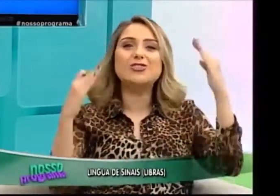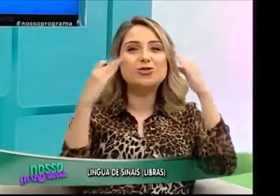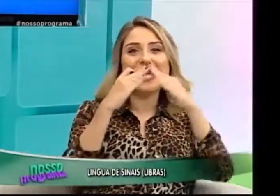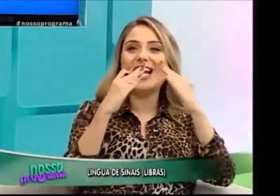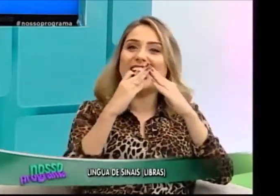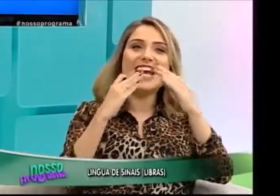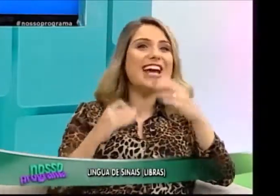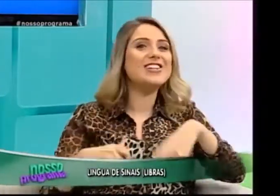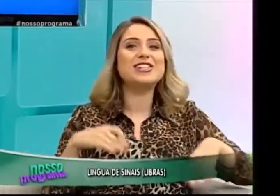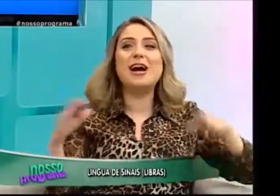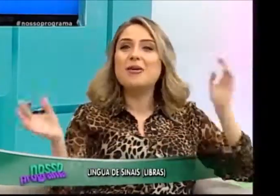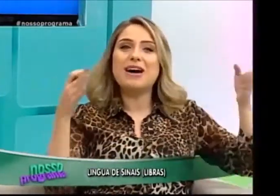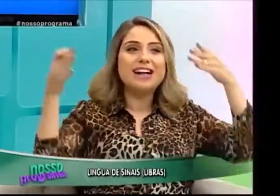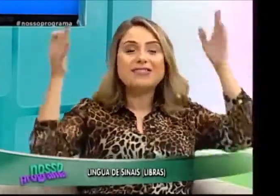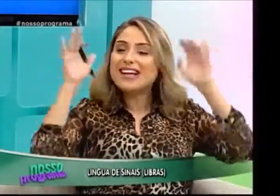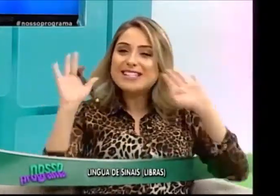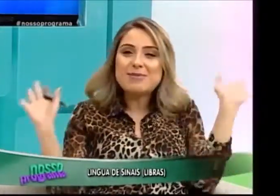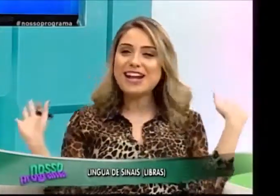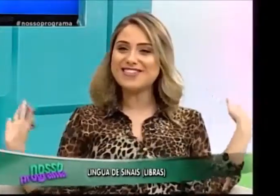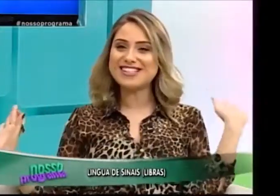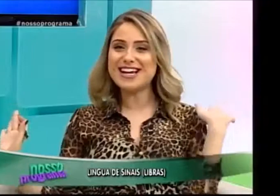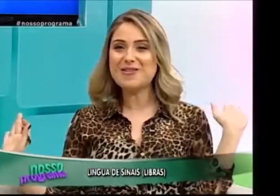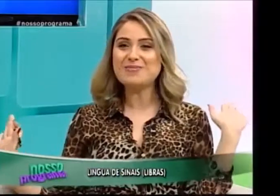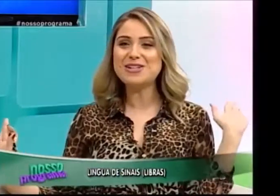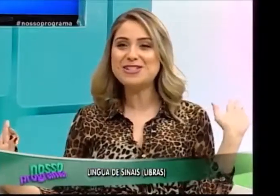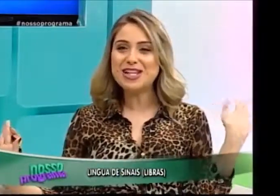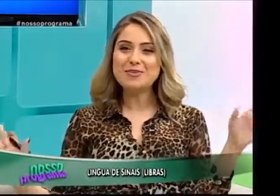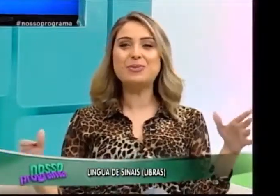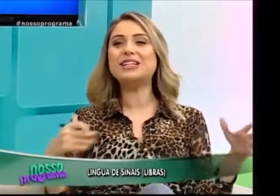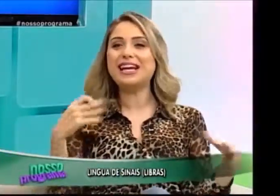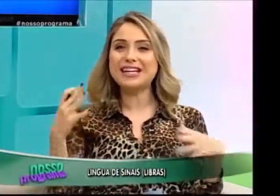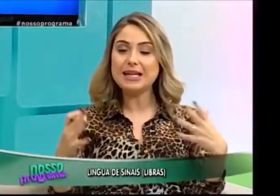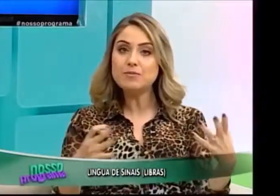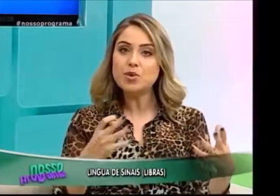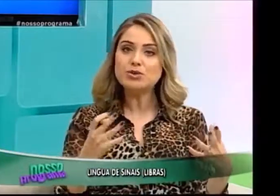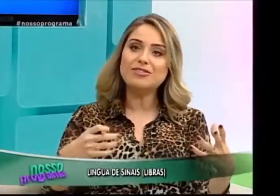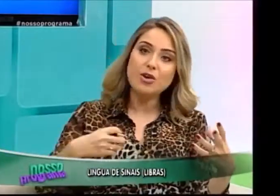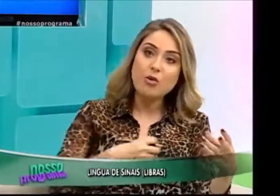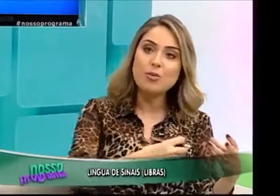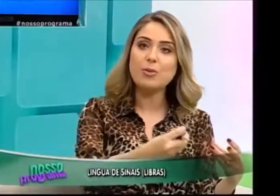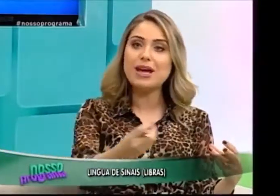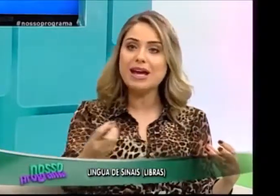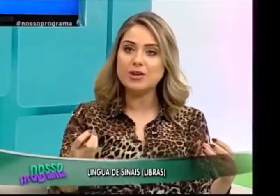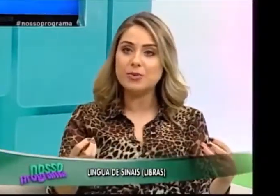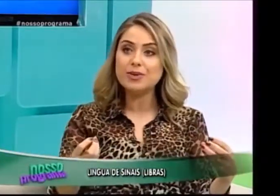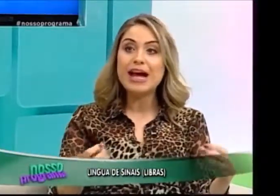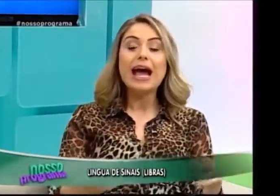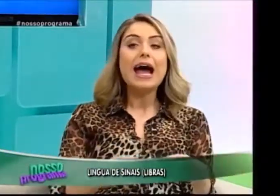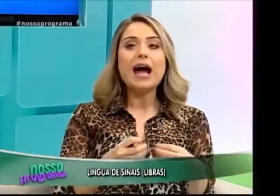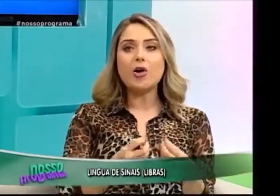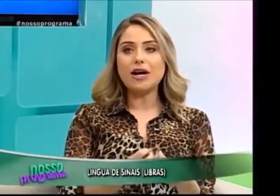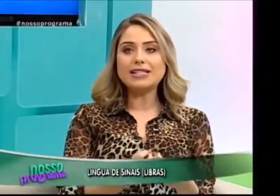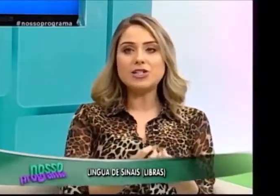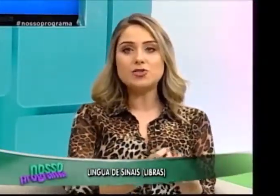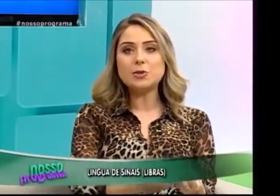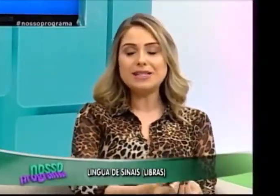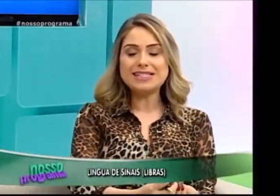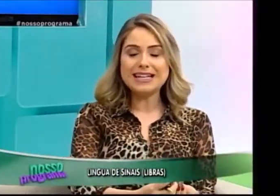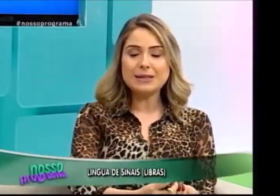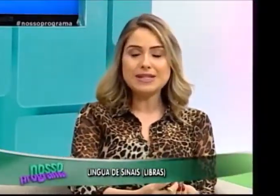Cristo, igreja, essas palavras aí eu aprendi porque tem muito a ver com o meu meio. Agora, se a gente for pensar em Libras